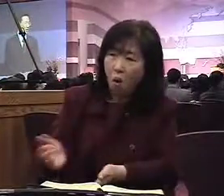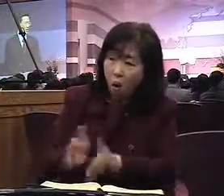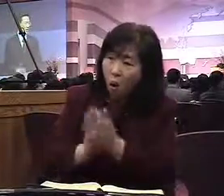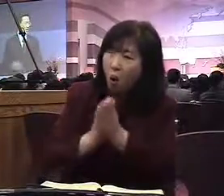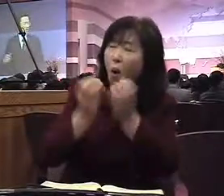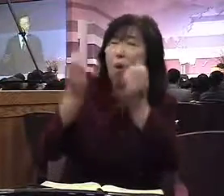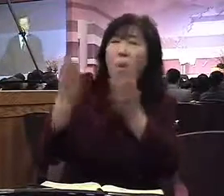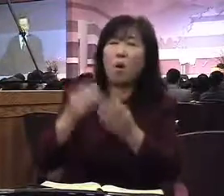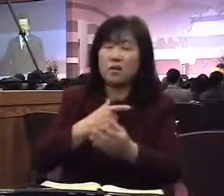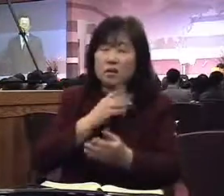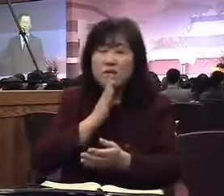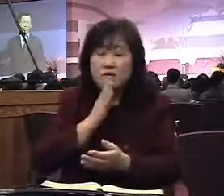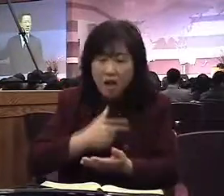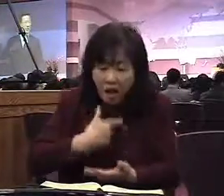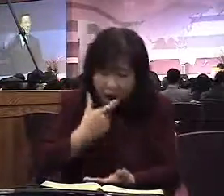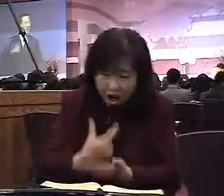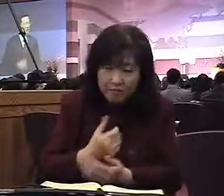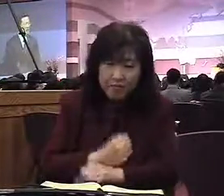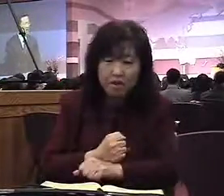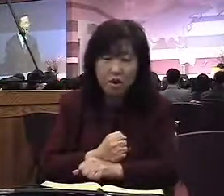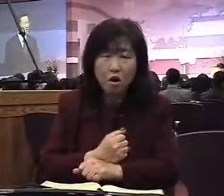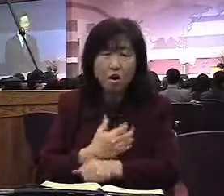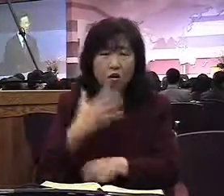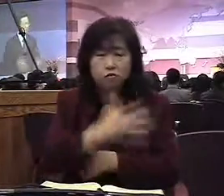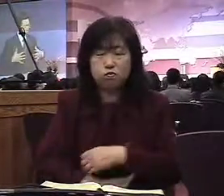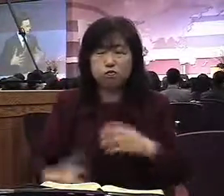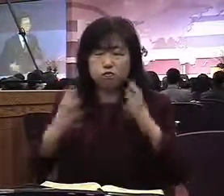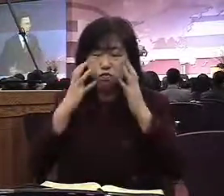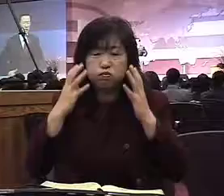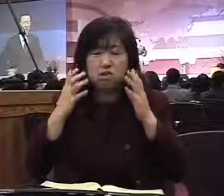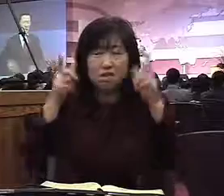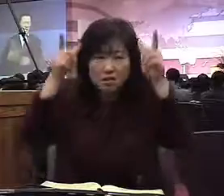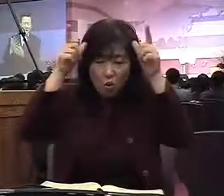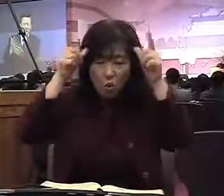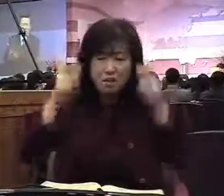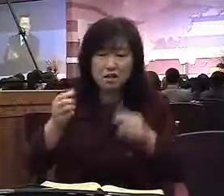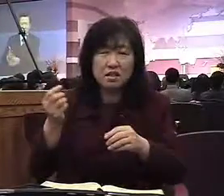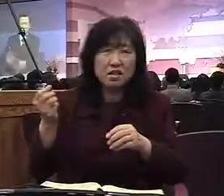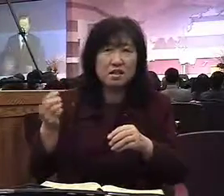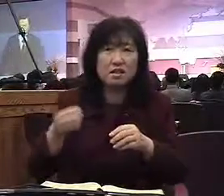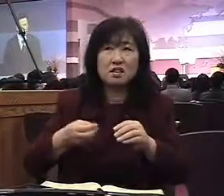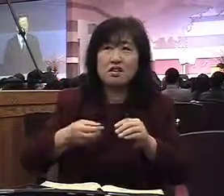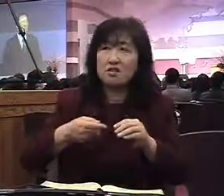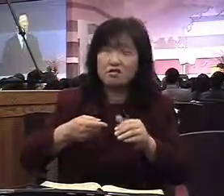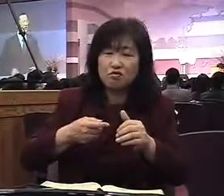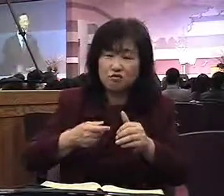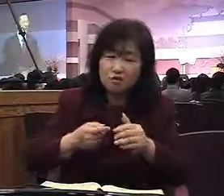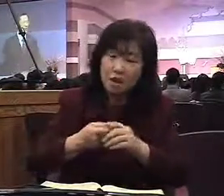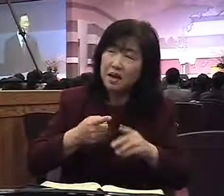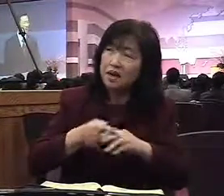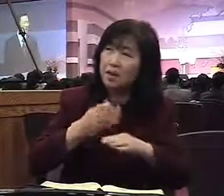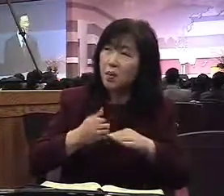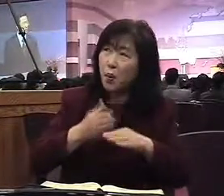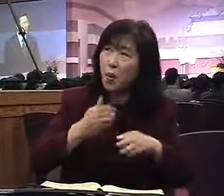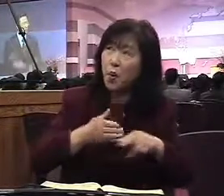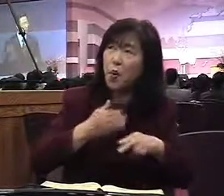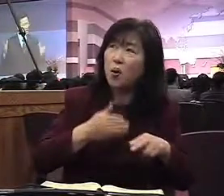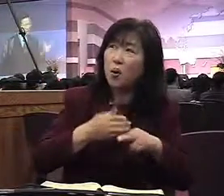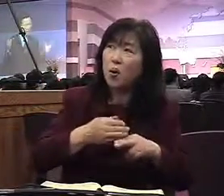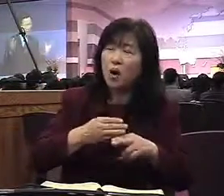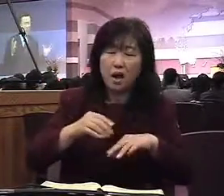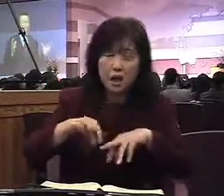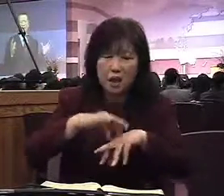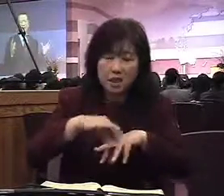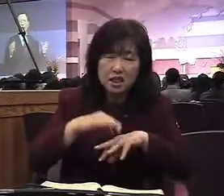받게 합니다. 살진 송아지를 잡아달라고 좋은 옷을 내어다 이 가락지를 끼우라 좋은 신발을 신자 그러면서